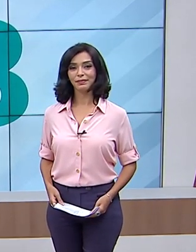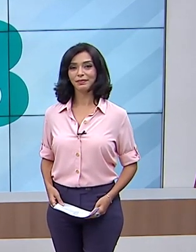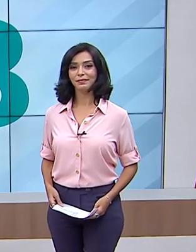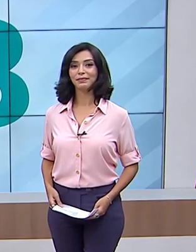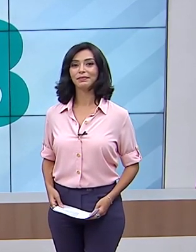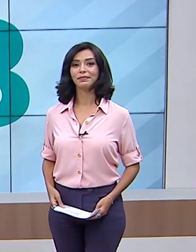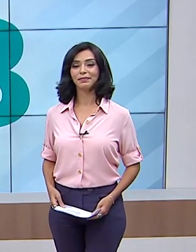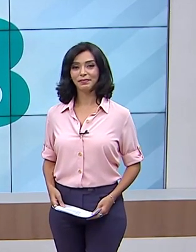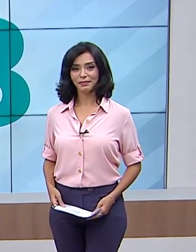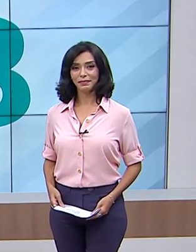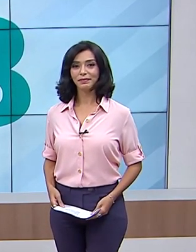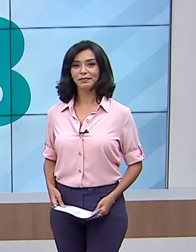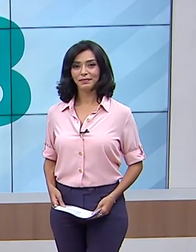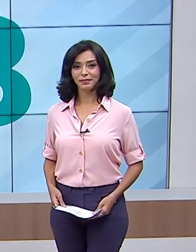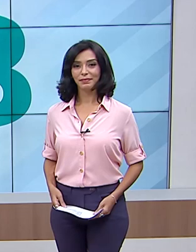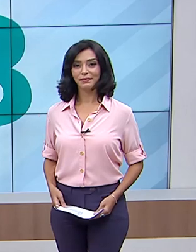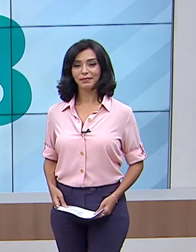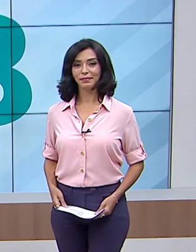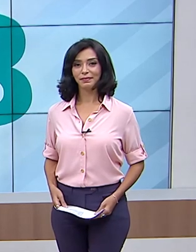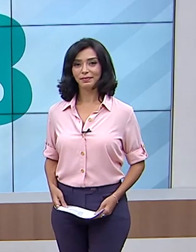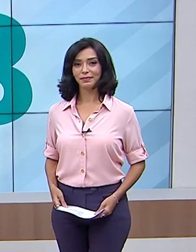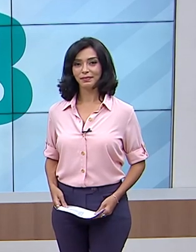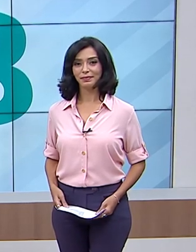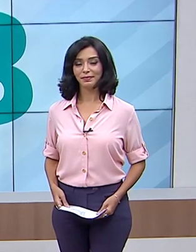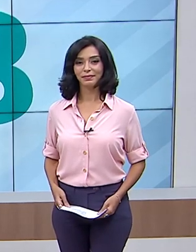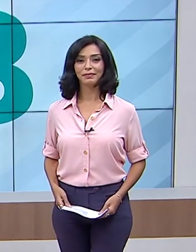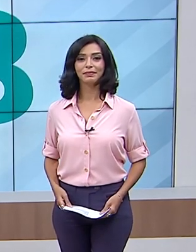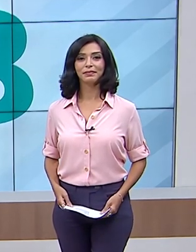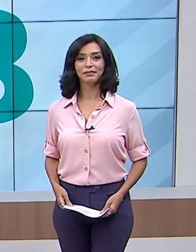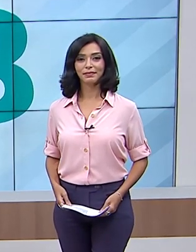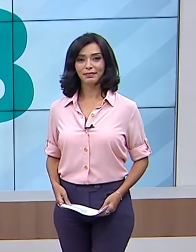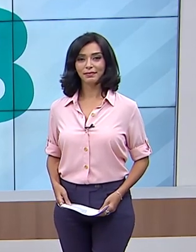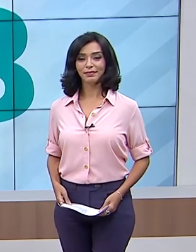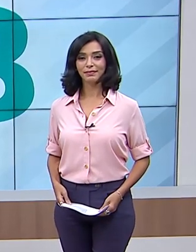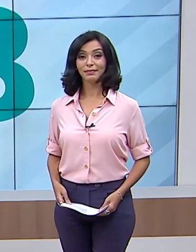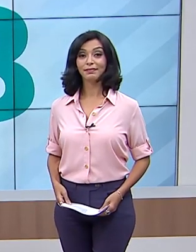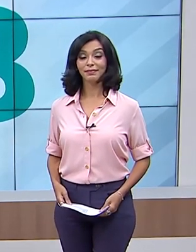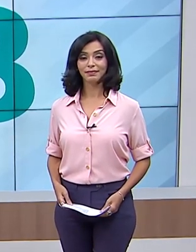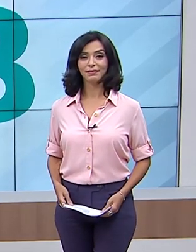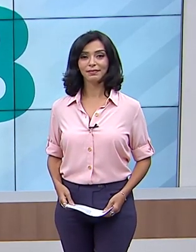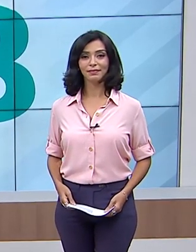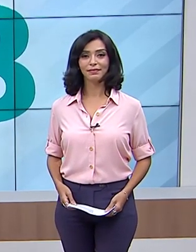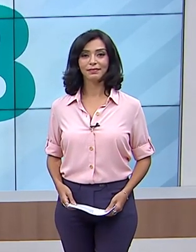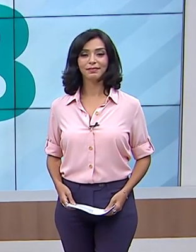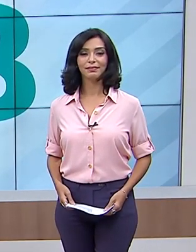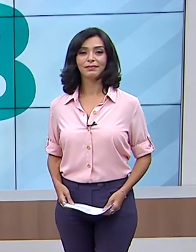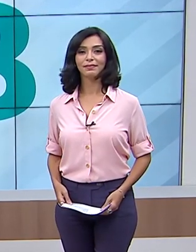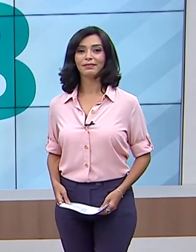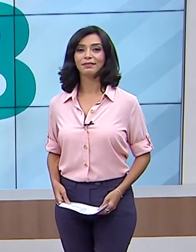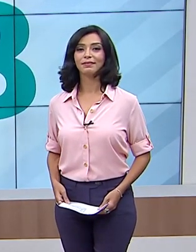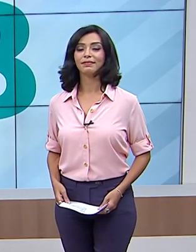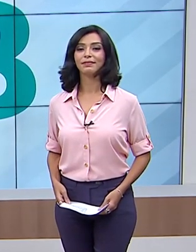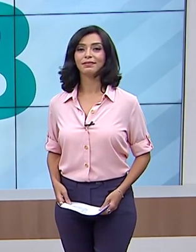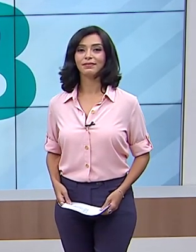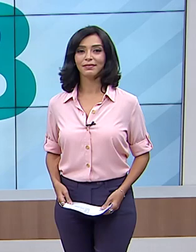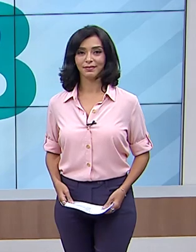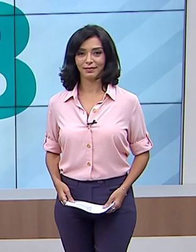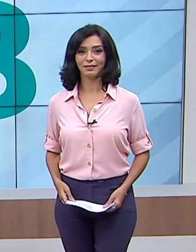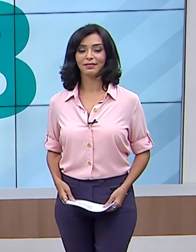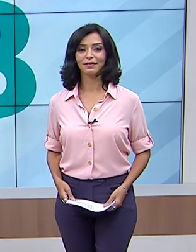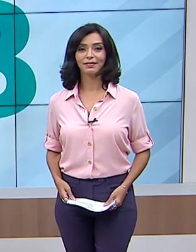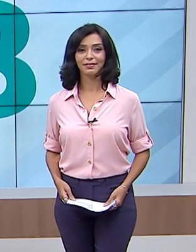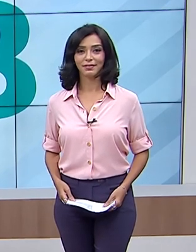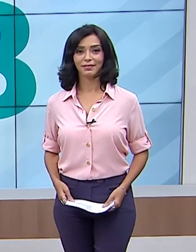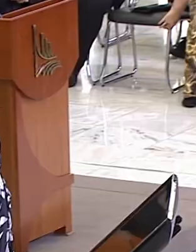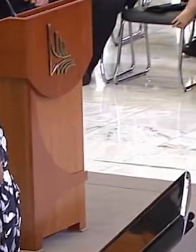pelo Centenário Olímpico do Brasil, lá no Palácio do Planalto, com a presença de vários atletas. Os detalhes você vê na reportagem de